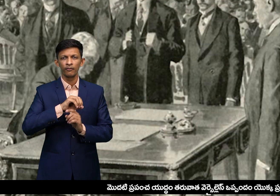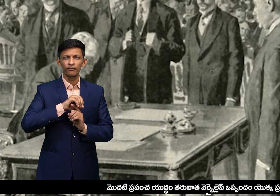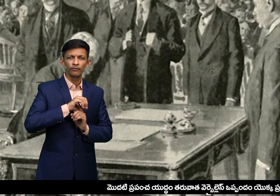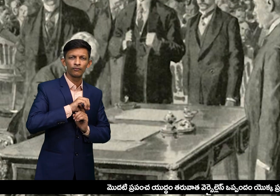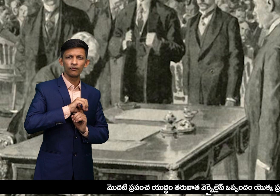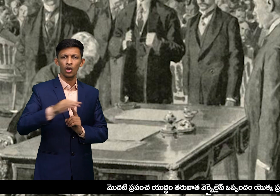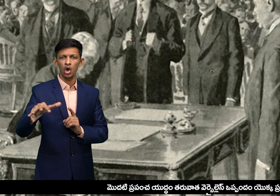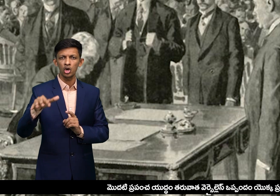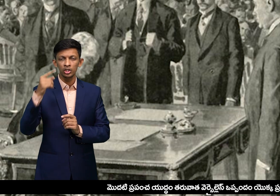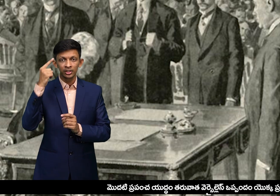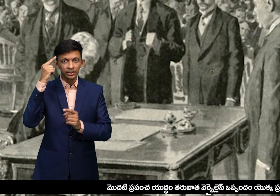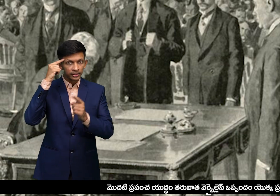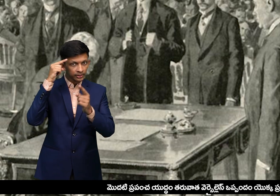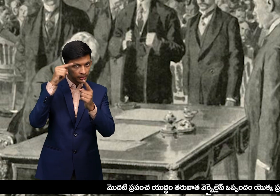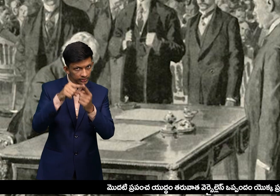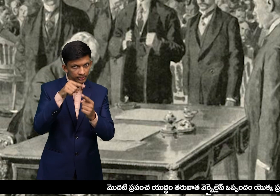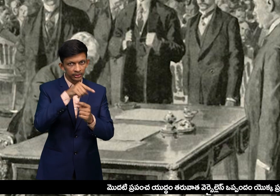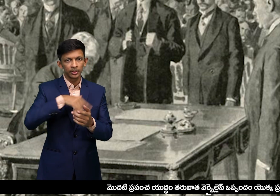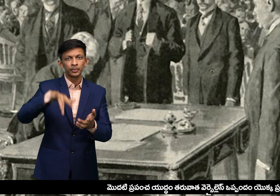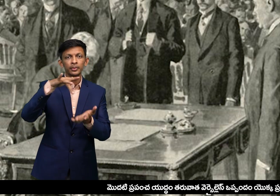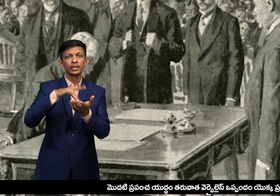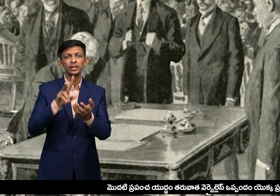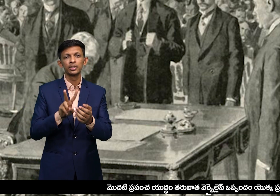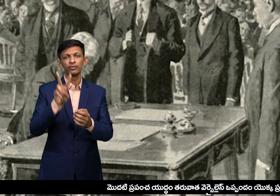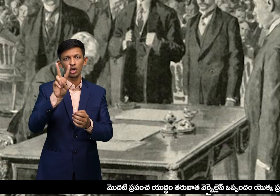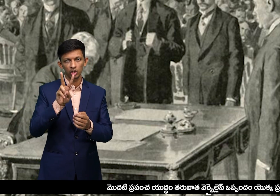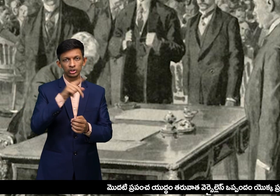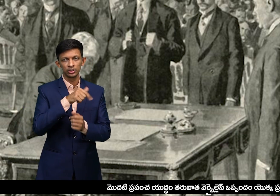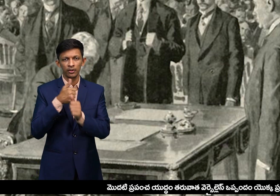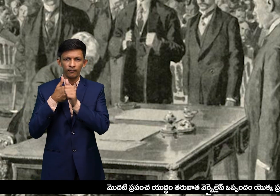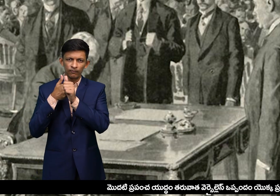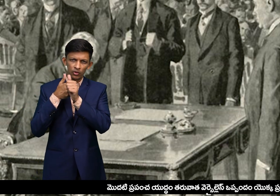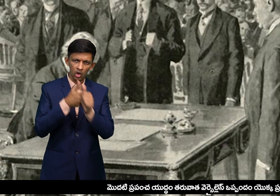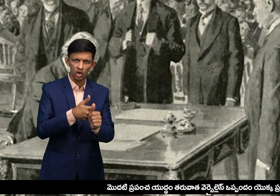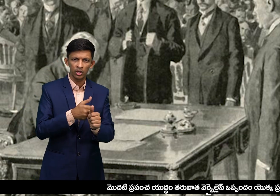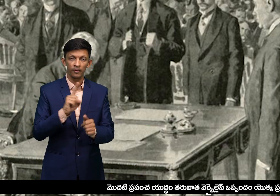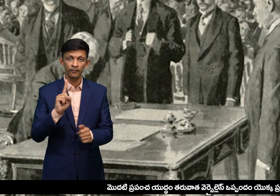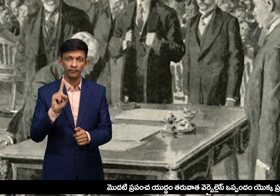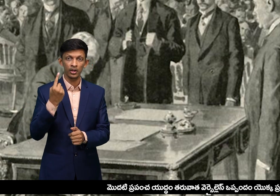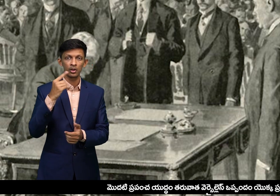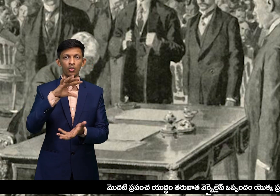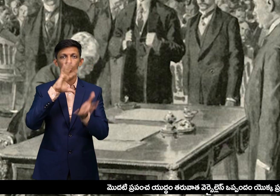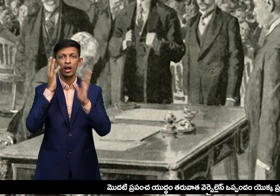మొదటి ప్రపంచ యుద్ధం తర్వాత వెర్సైలెస్ ఒప్పందం యొక్క ప్రభావం.